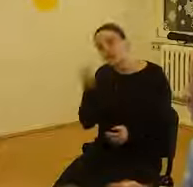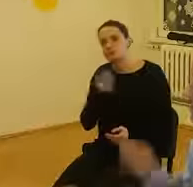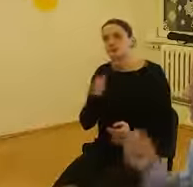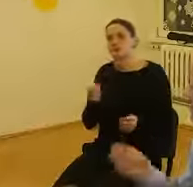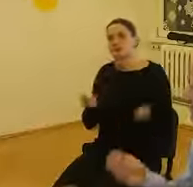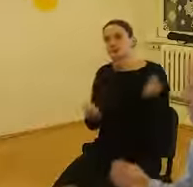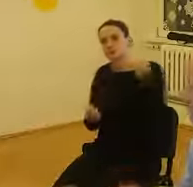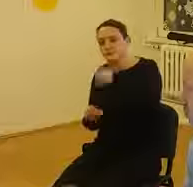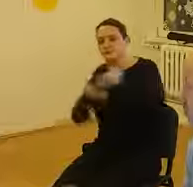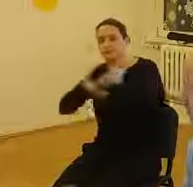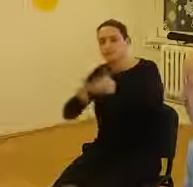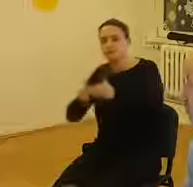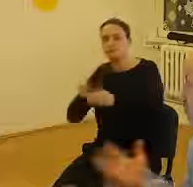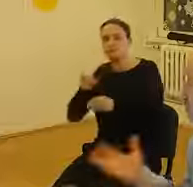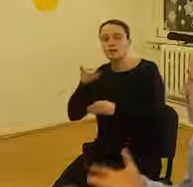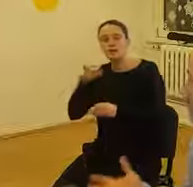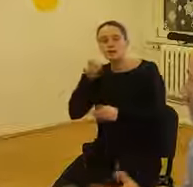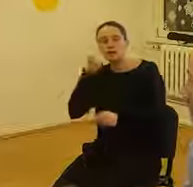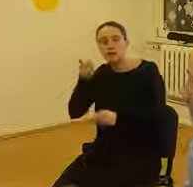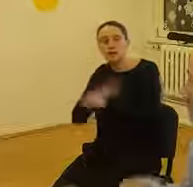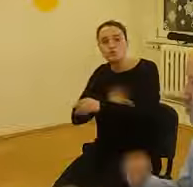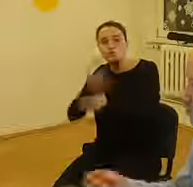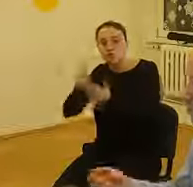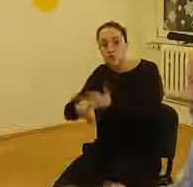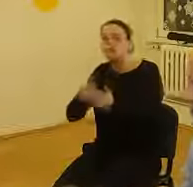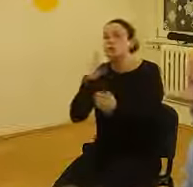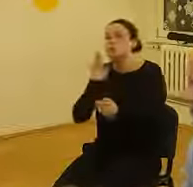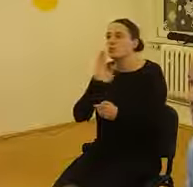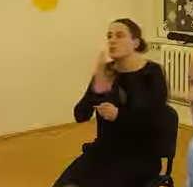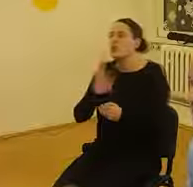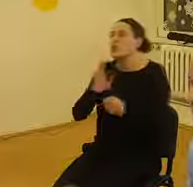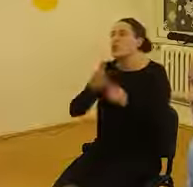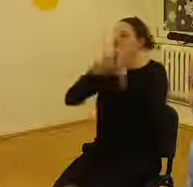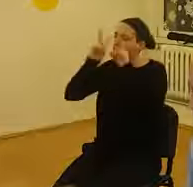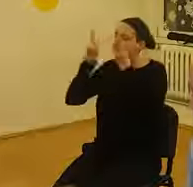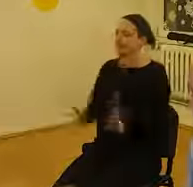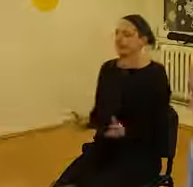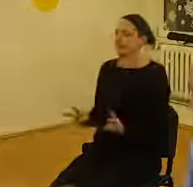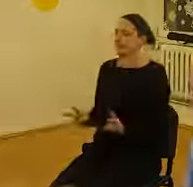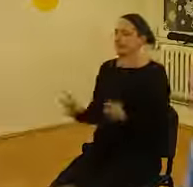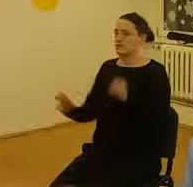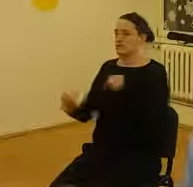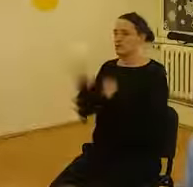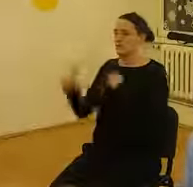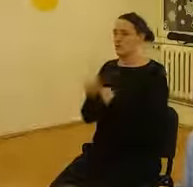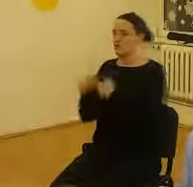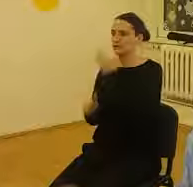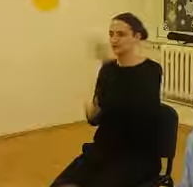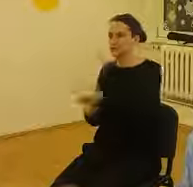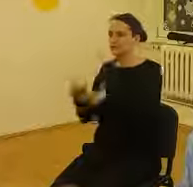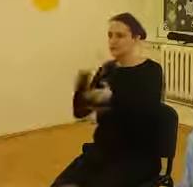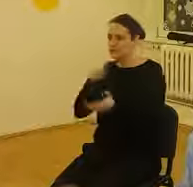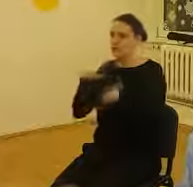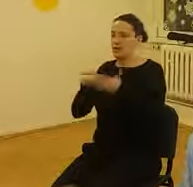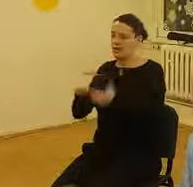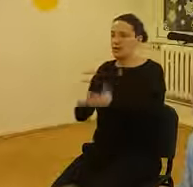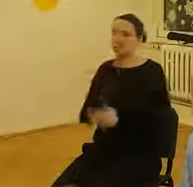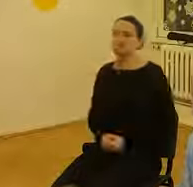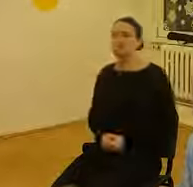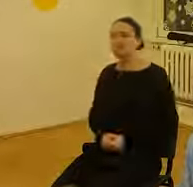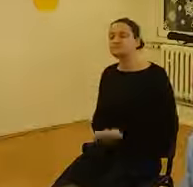dostaniecie Państwo oficjalny dokument. To jest dla Państwa, ale jakby urząd ma obowiązek Państwu to wydać. Jeżeli chodzi